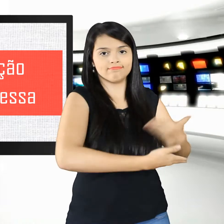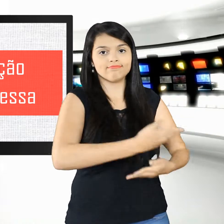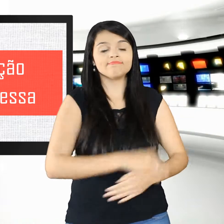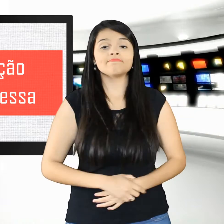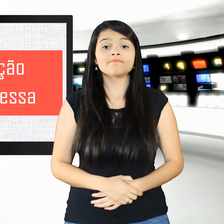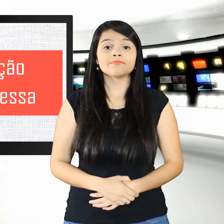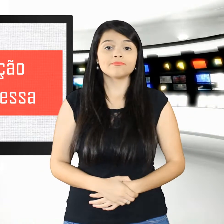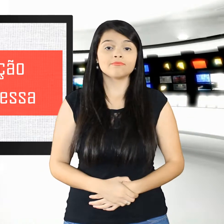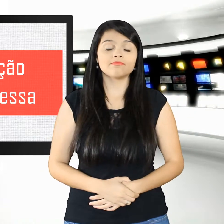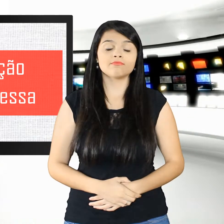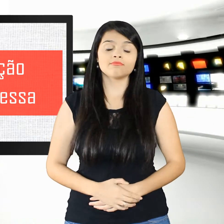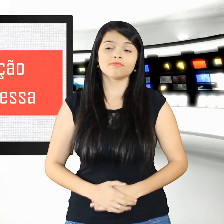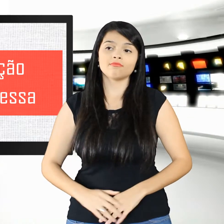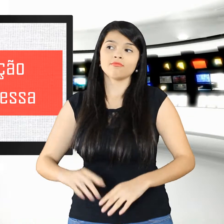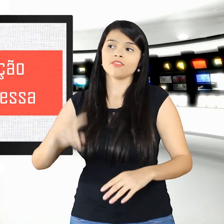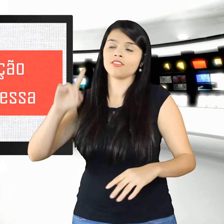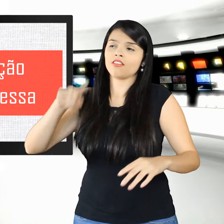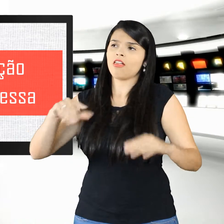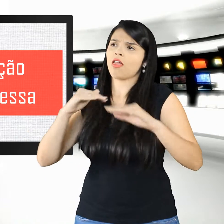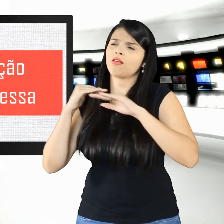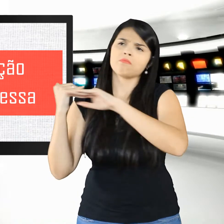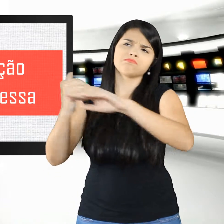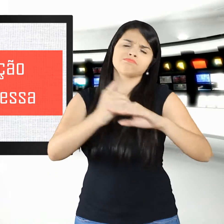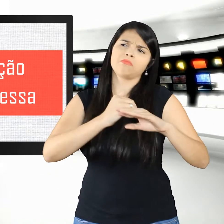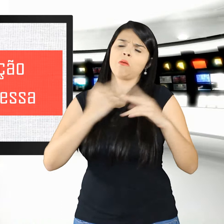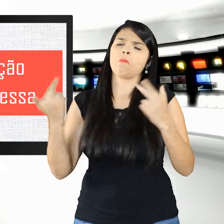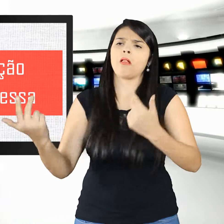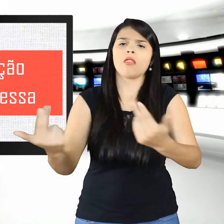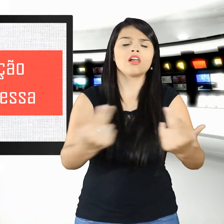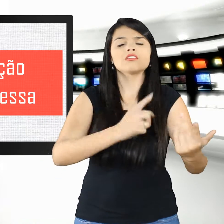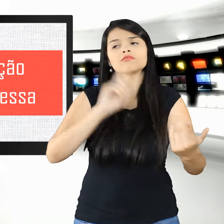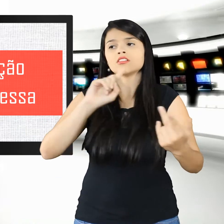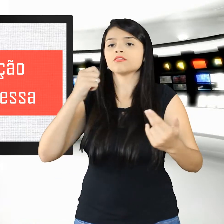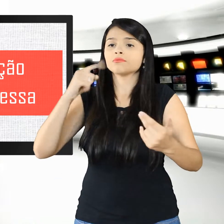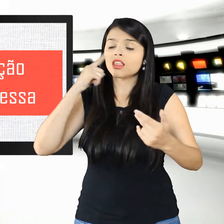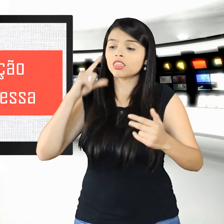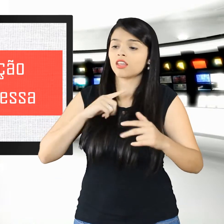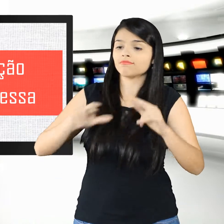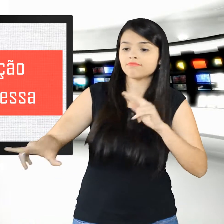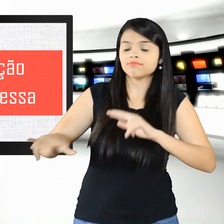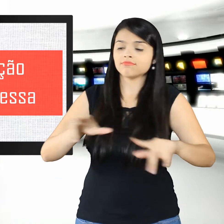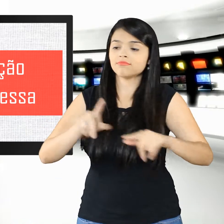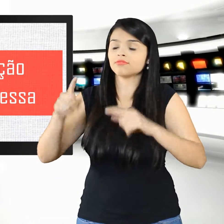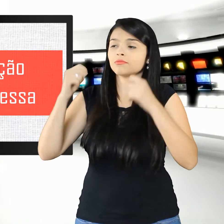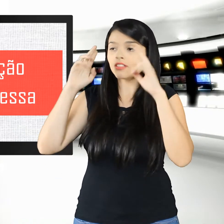Não é uma questão de generalização, mas sim de reconhecimento sobre quem está falando.